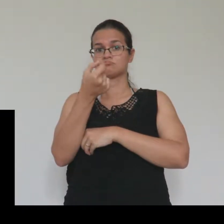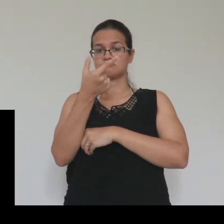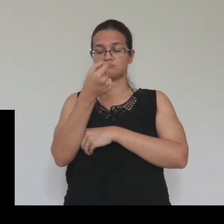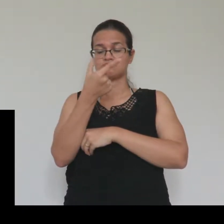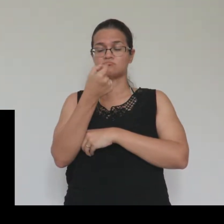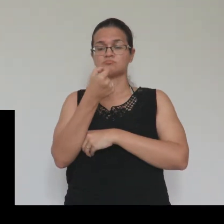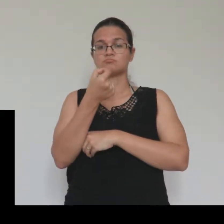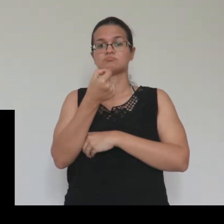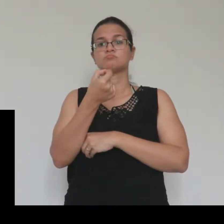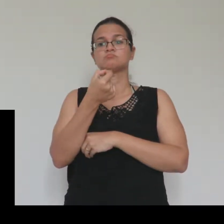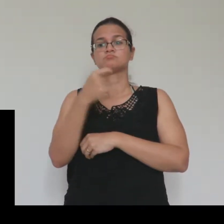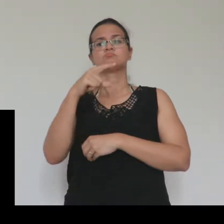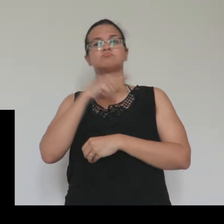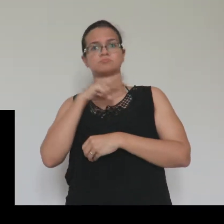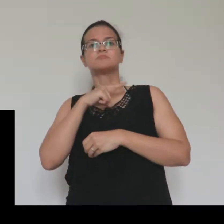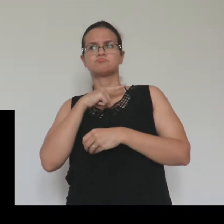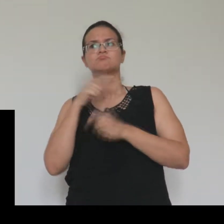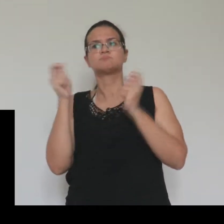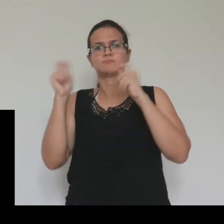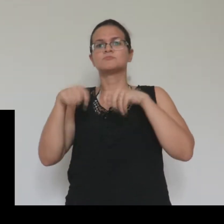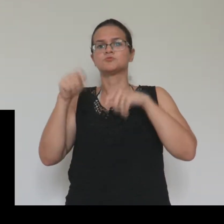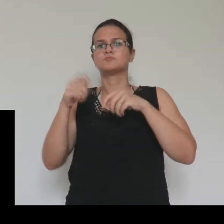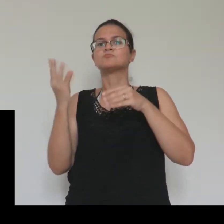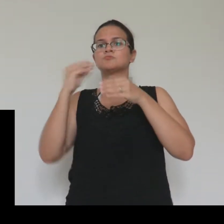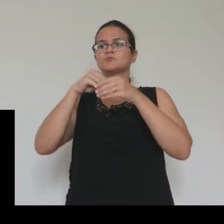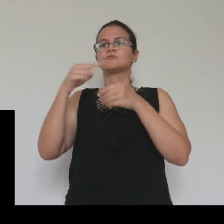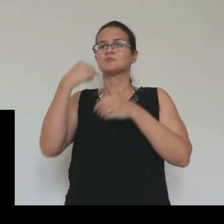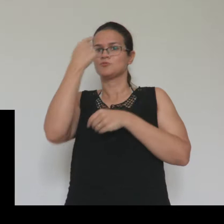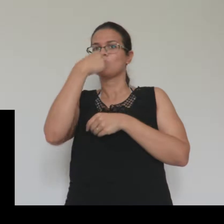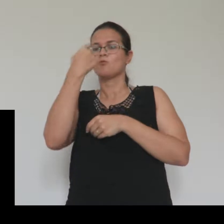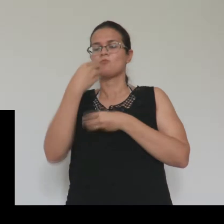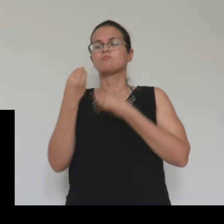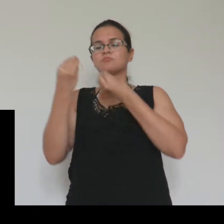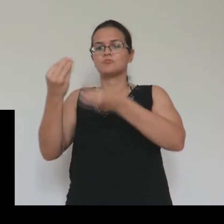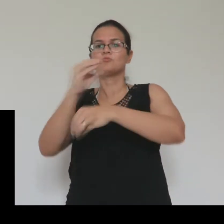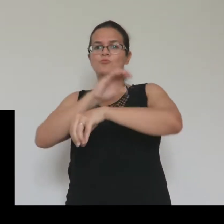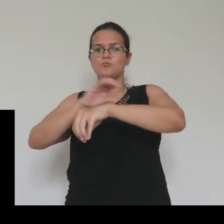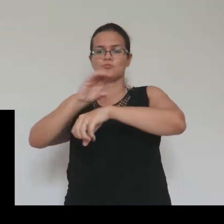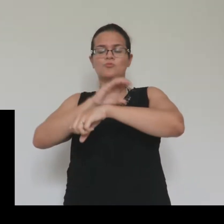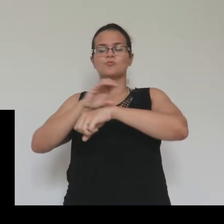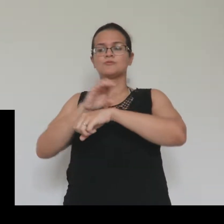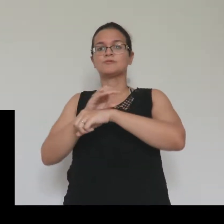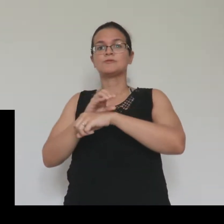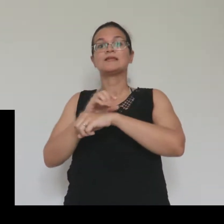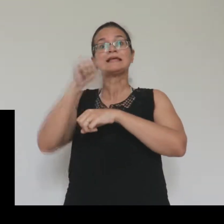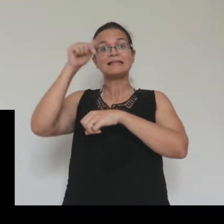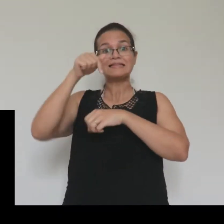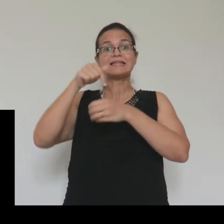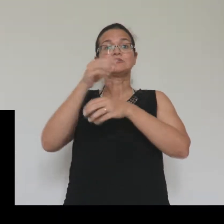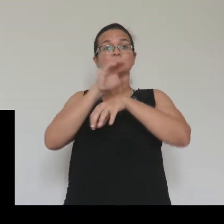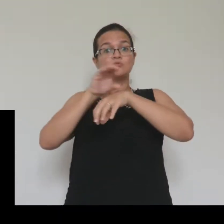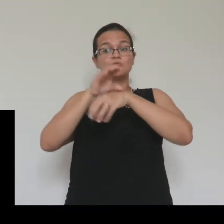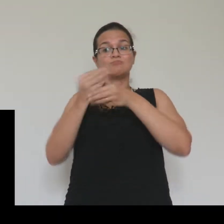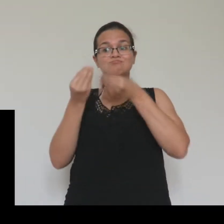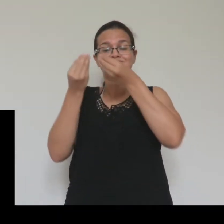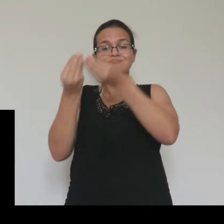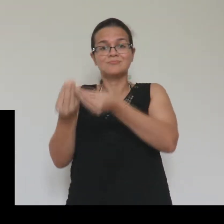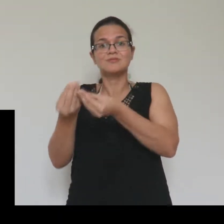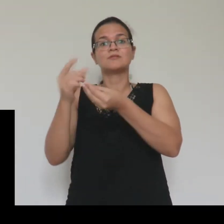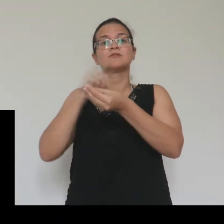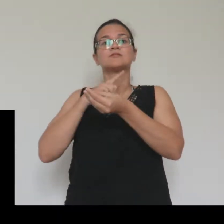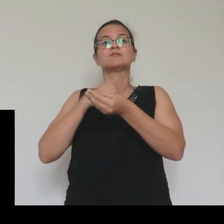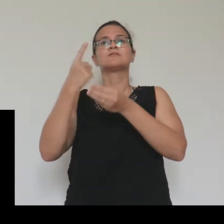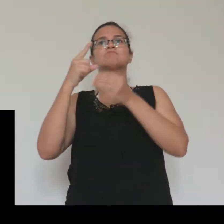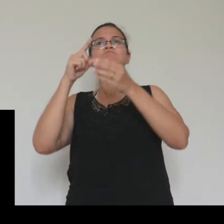que cabe perfeitamente dentro da sua carga horária do seu curso. E neste módulo a gente vai tratar como